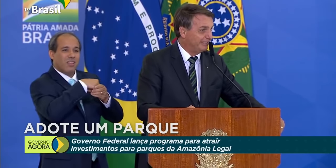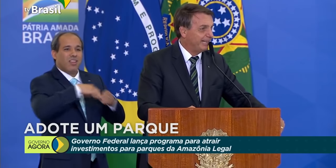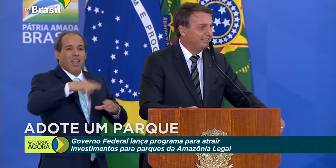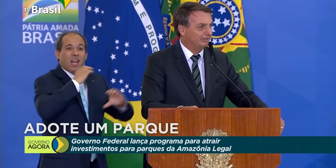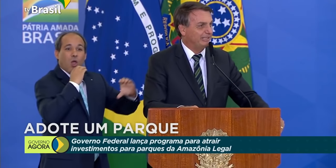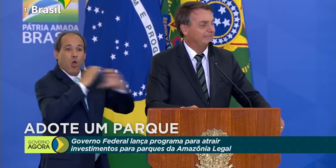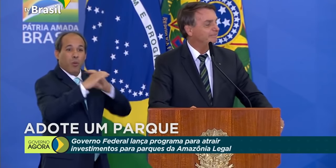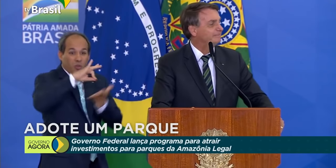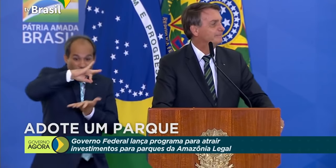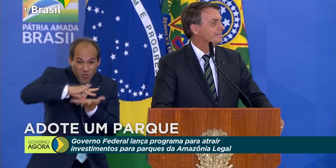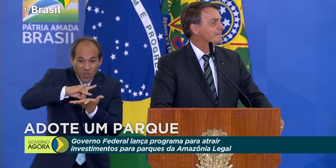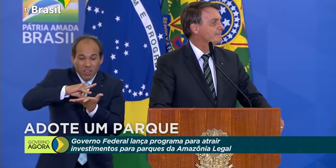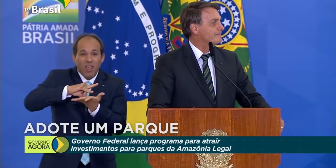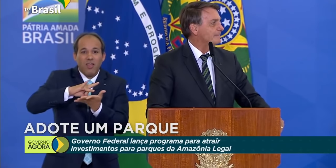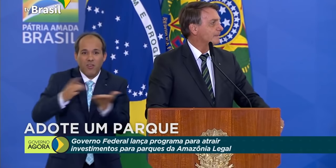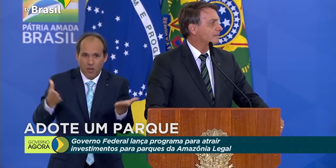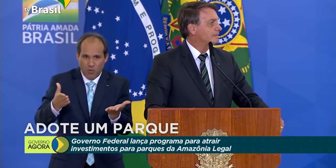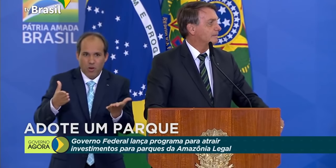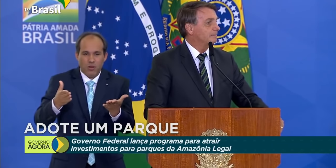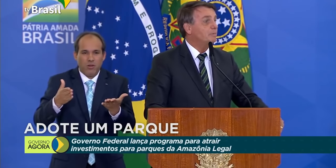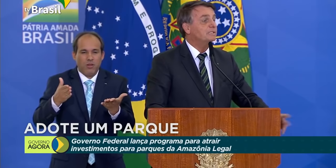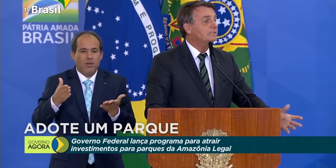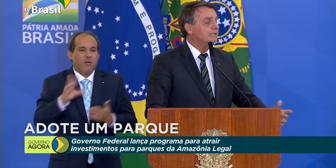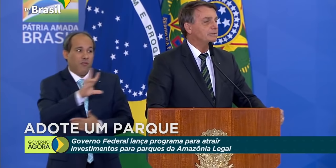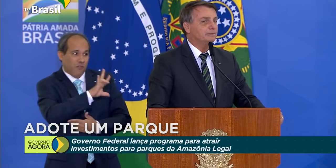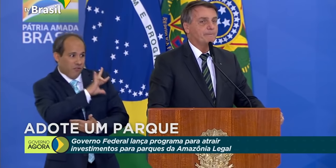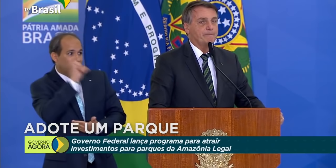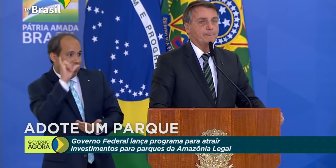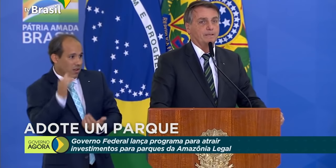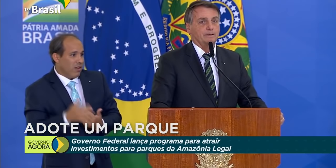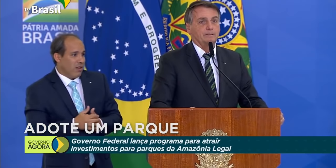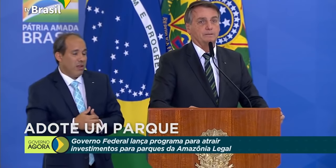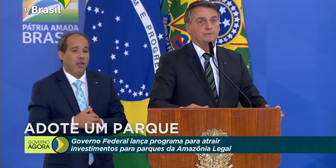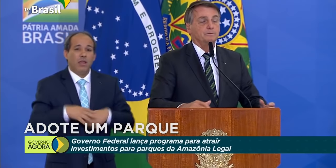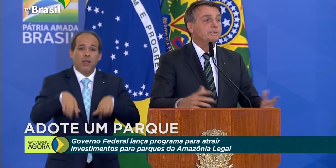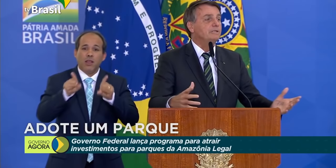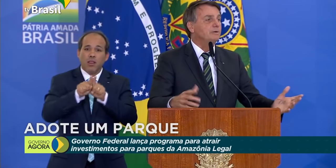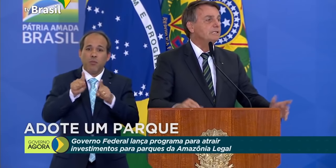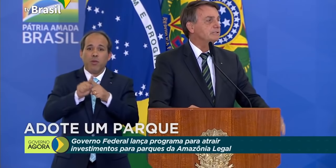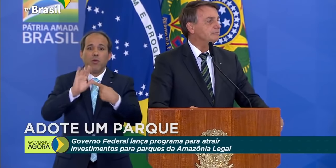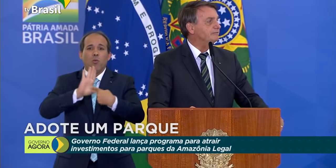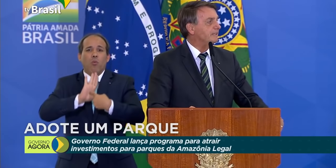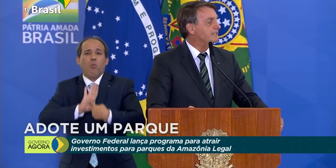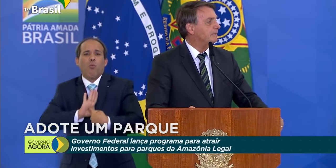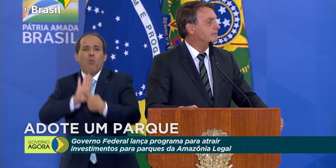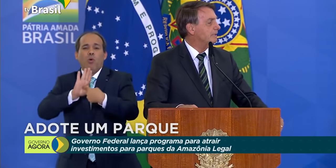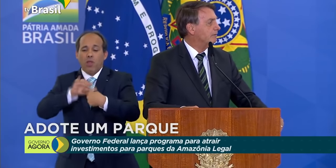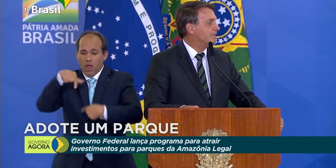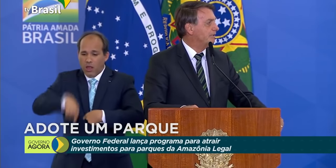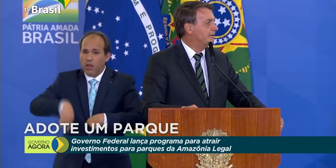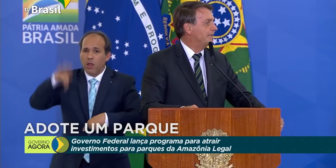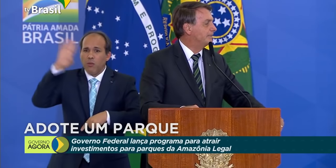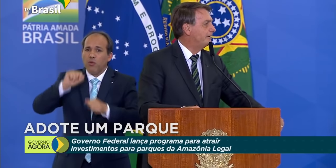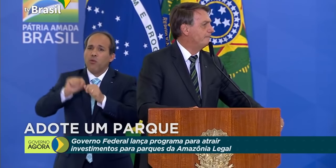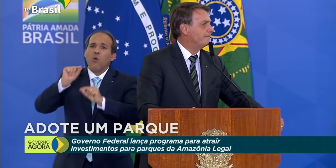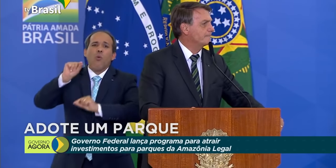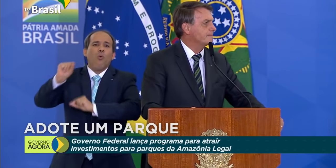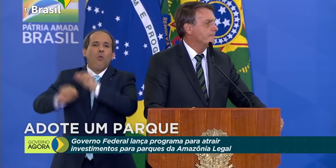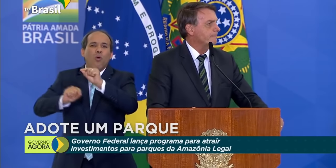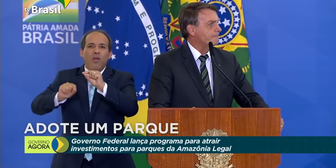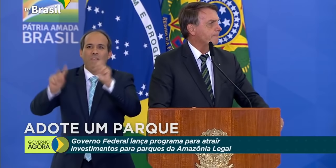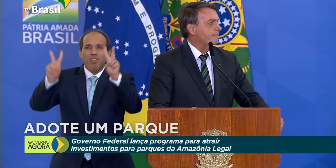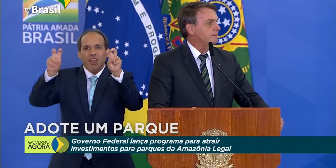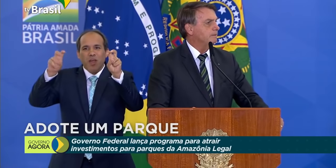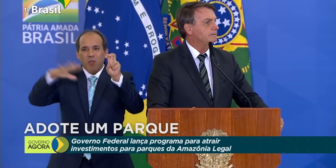de verdade agora tô mostrando o que nós fazemos a questão